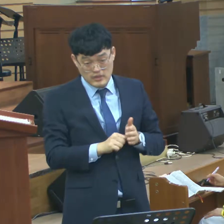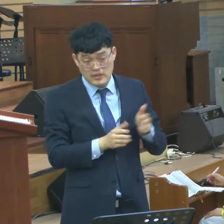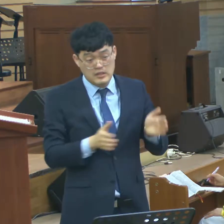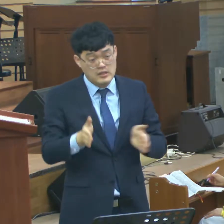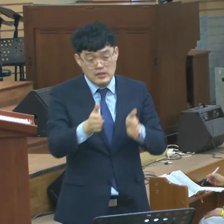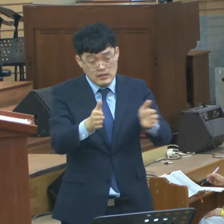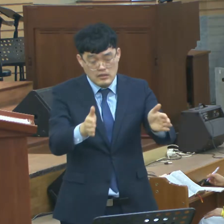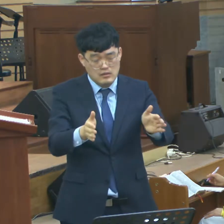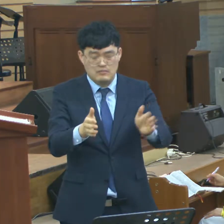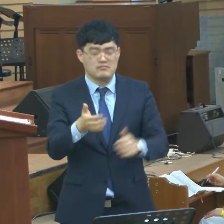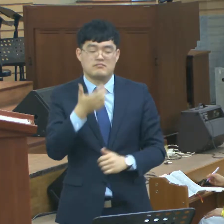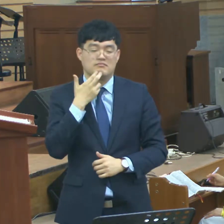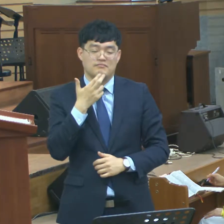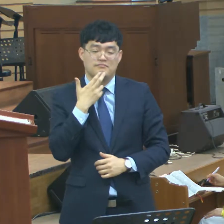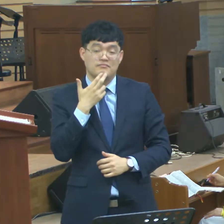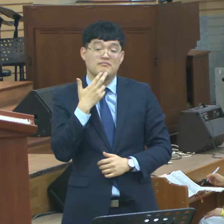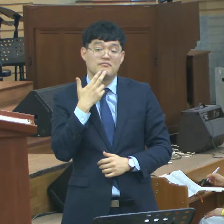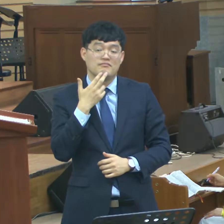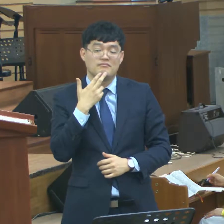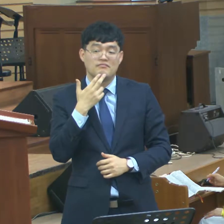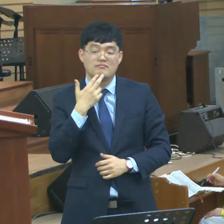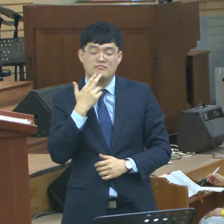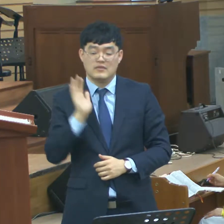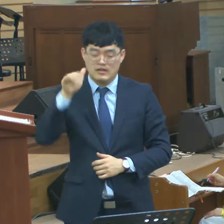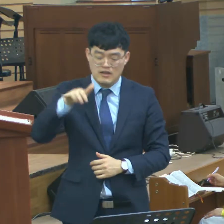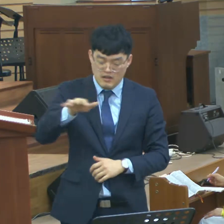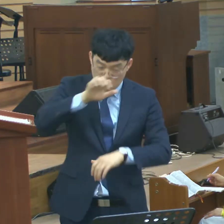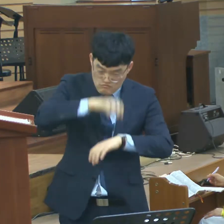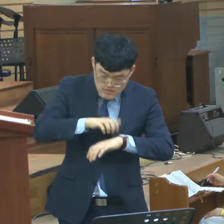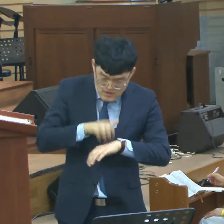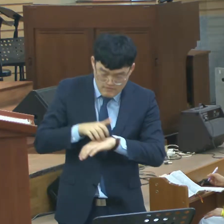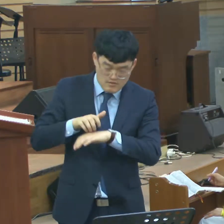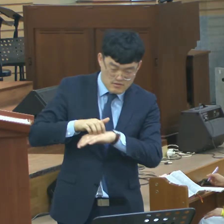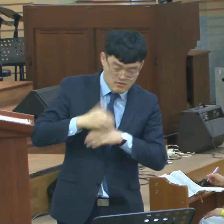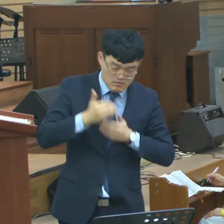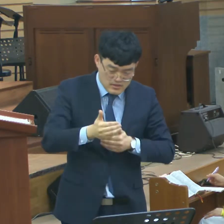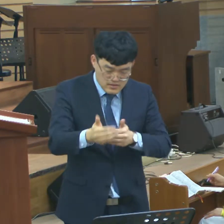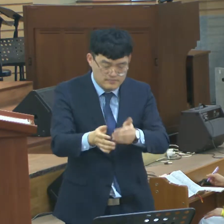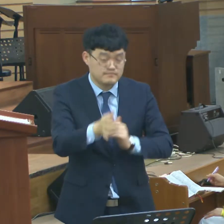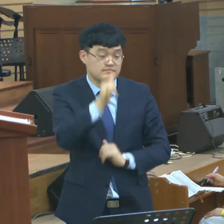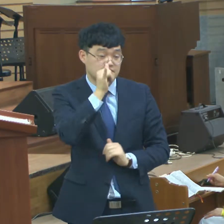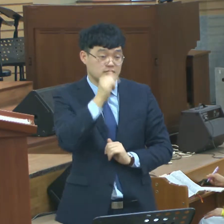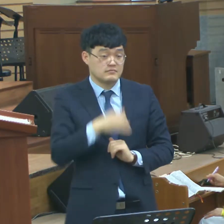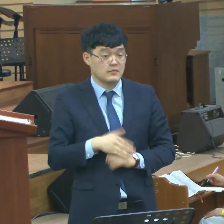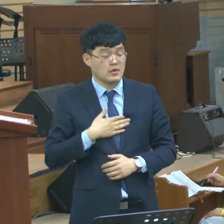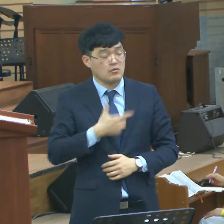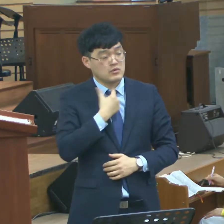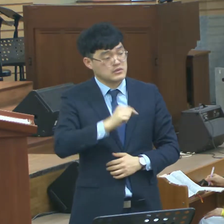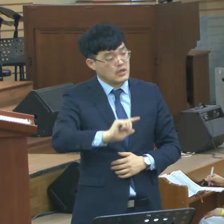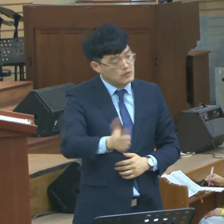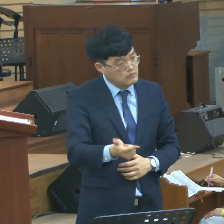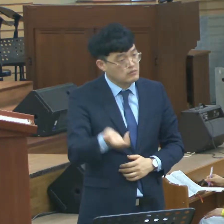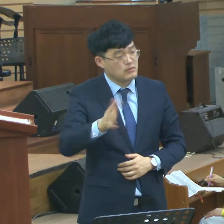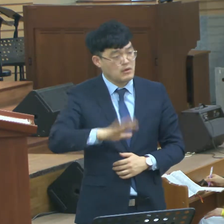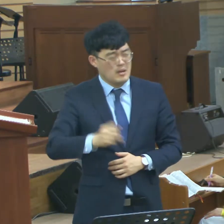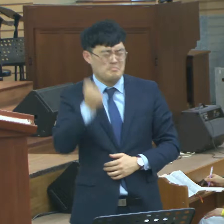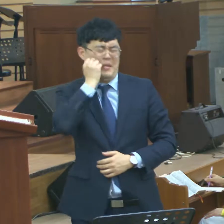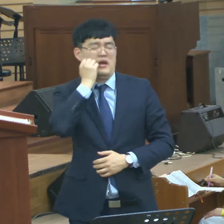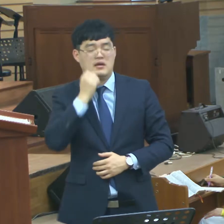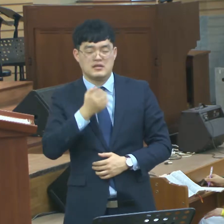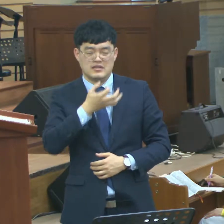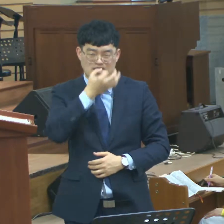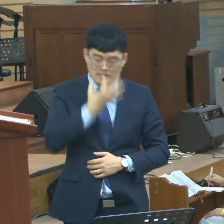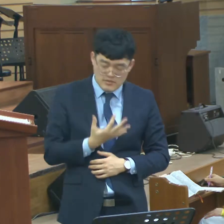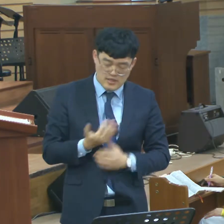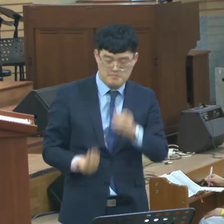길에 하나님은 절대로 놓지 않으세요. 어떤 어려움과 원치 않는 사건 속에 하나님이 이루실 어떤 목표가